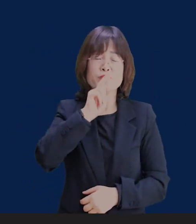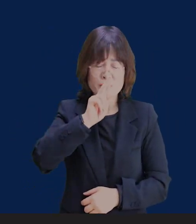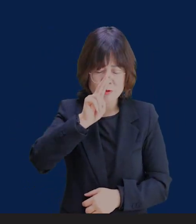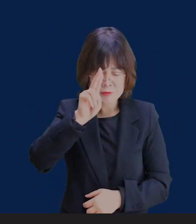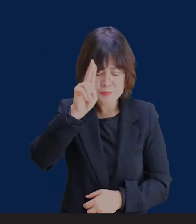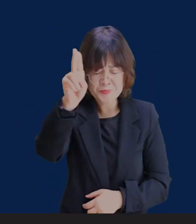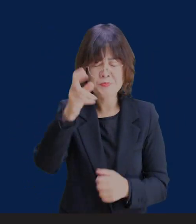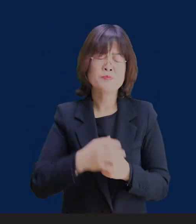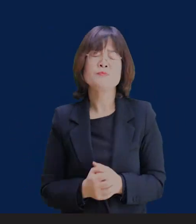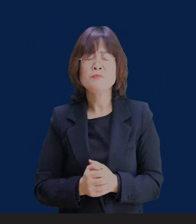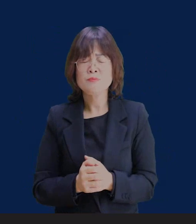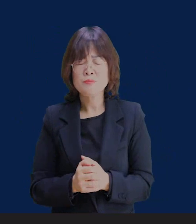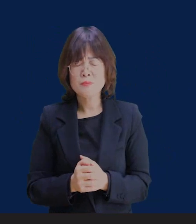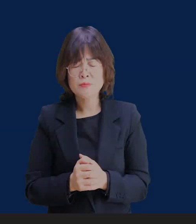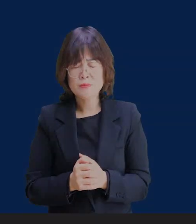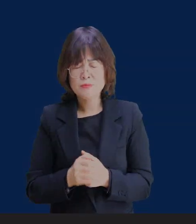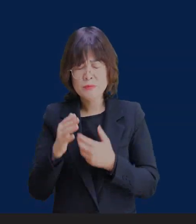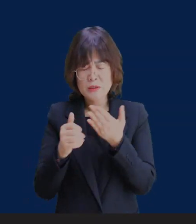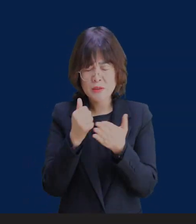나갑니다. 주여,